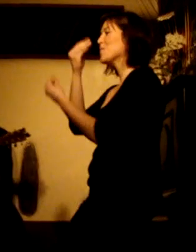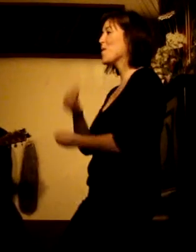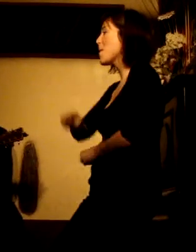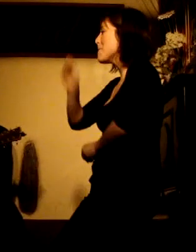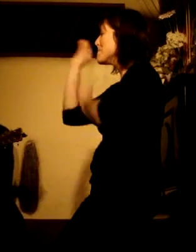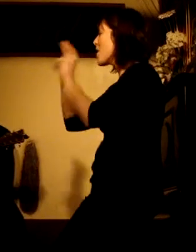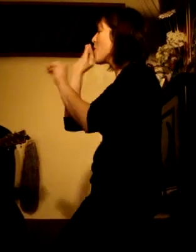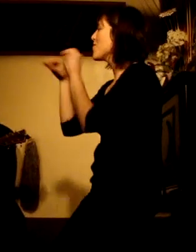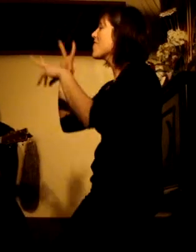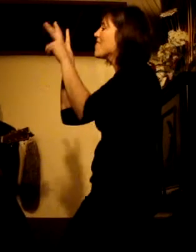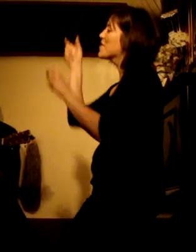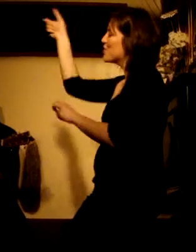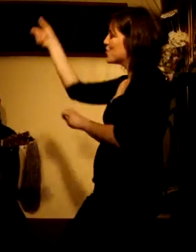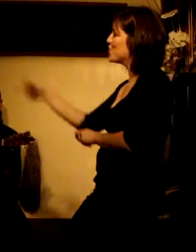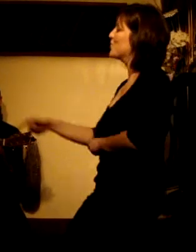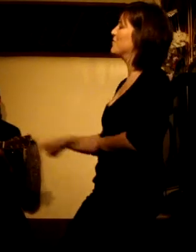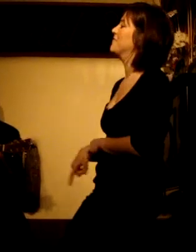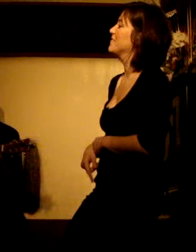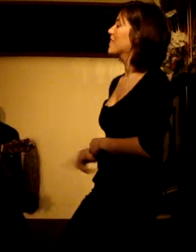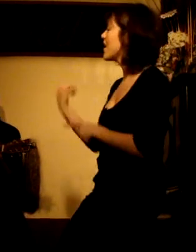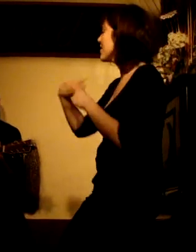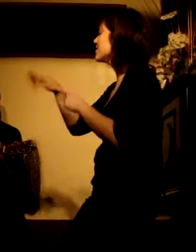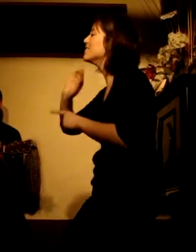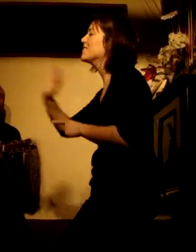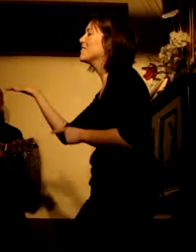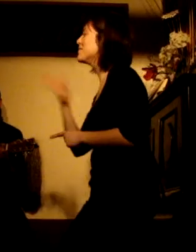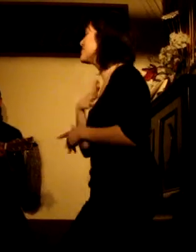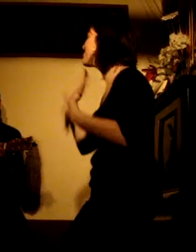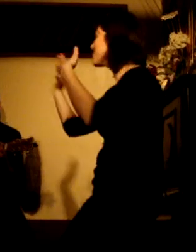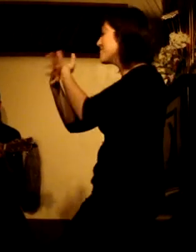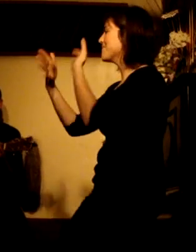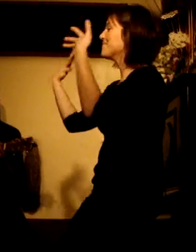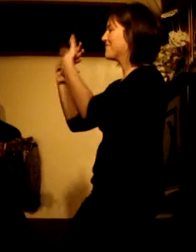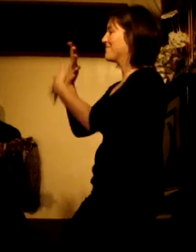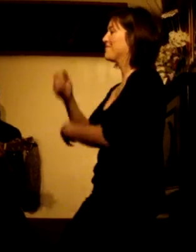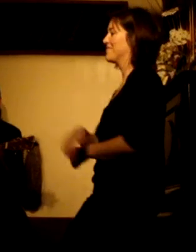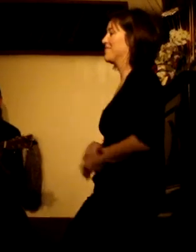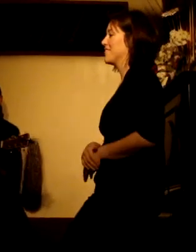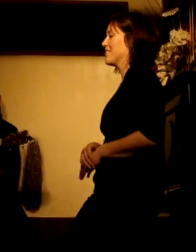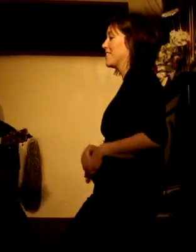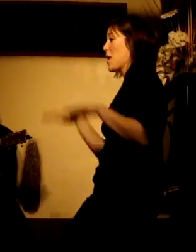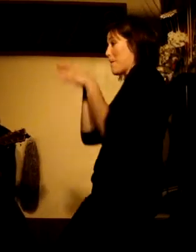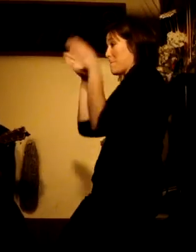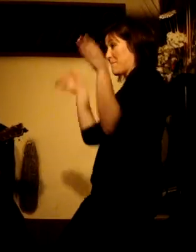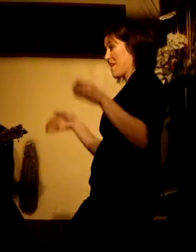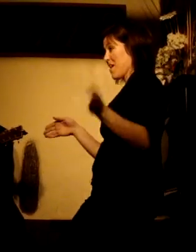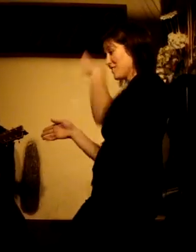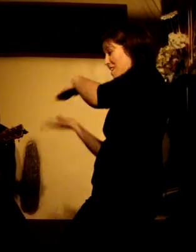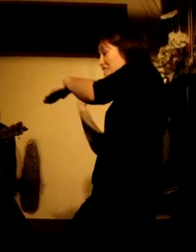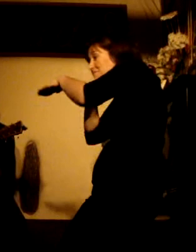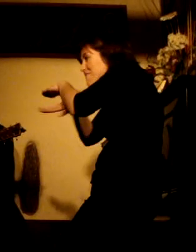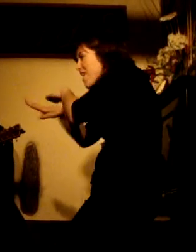de preguntas sobre ti, mezcla tus fichas con las mías. Bajo la